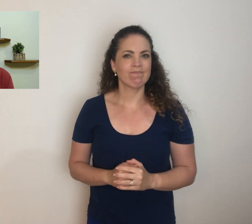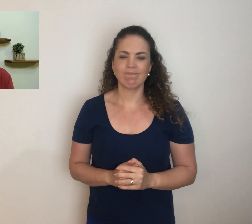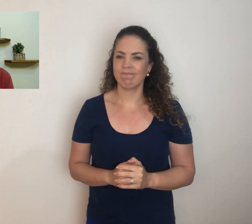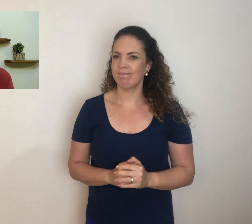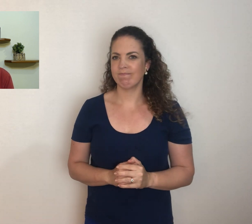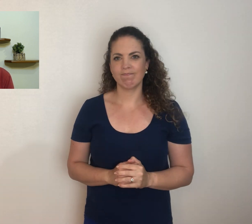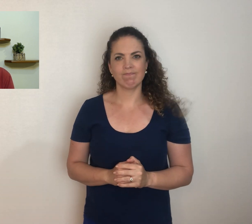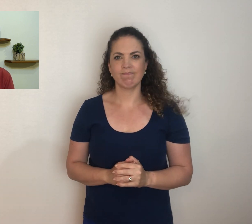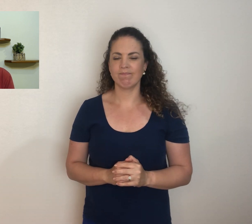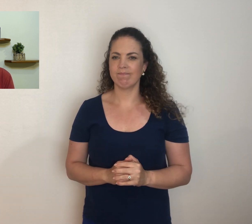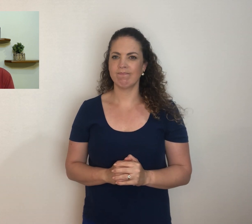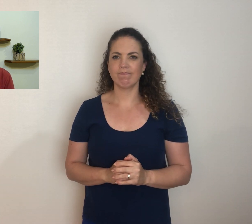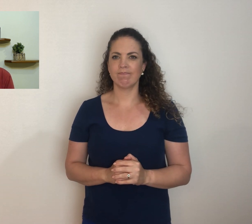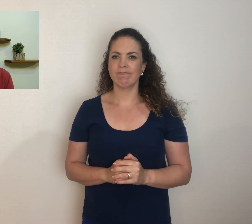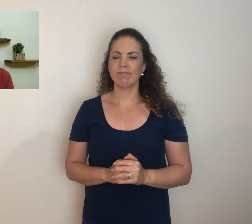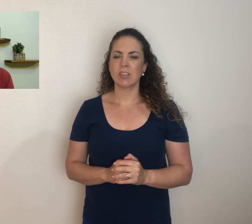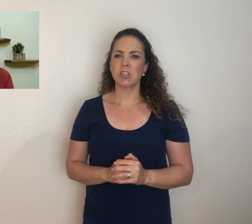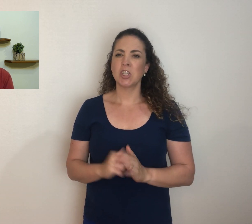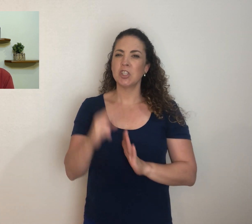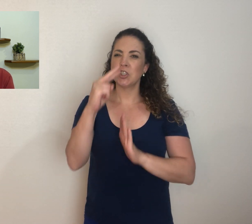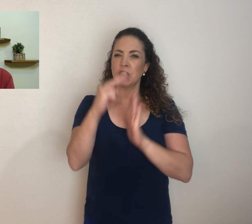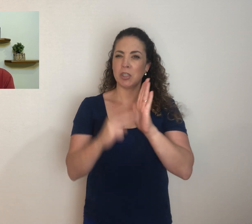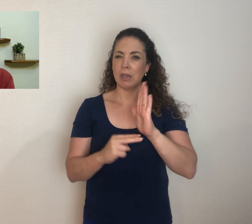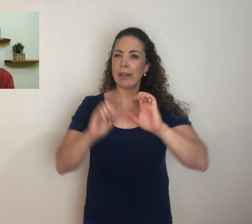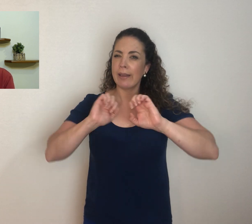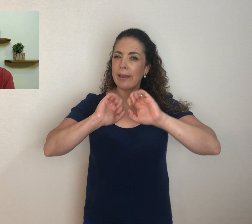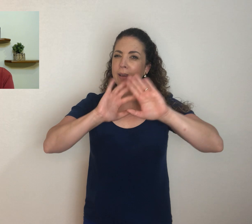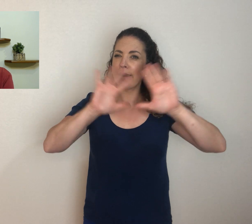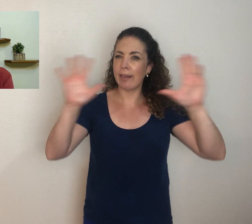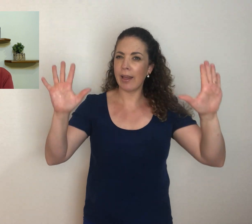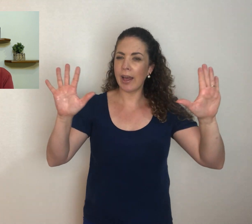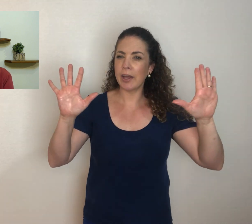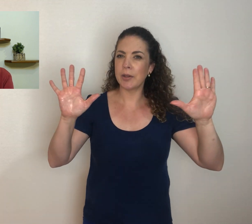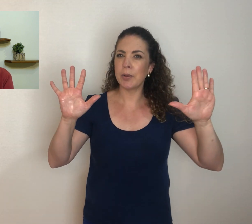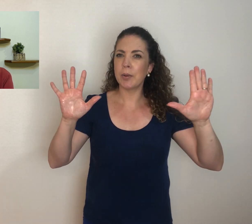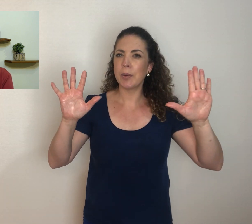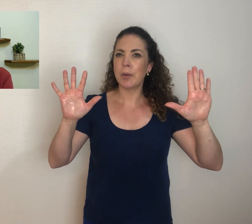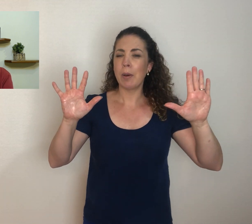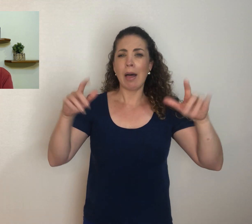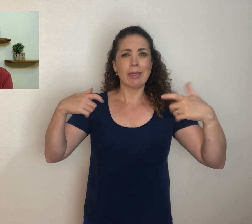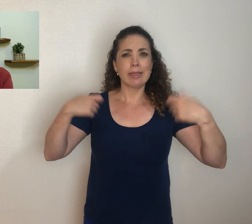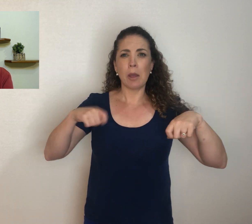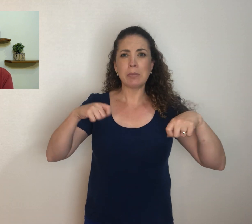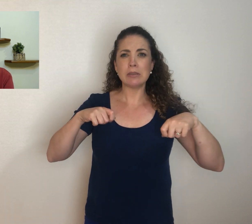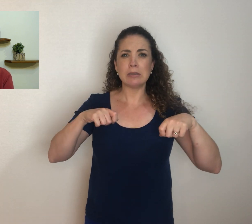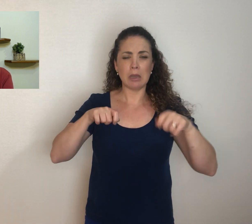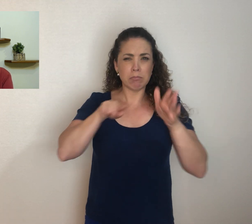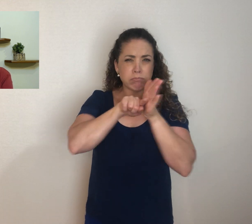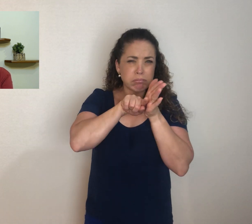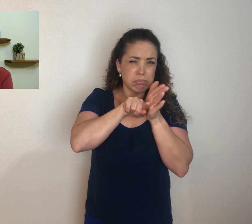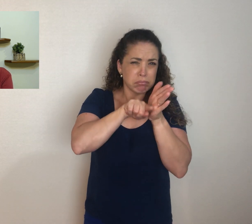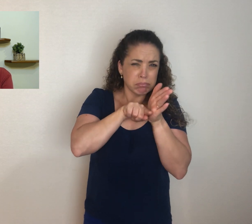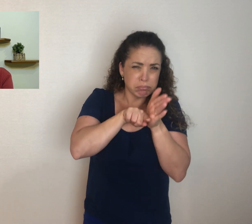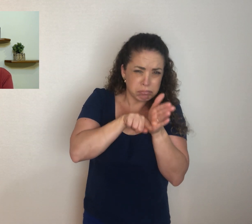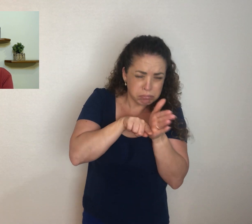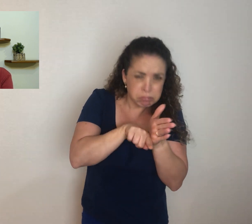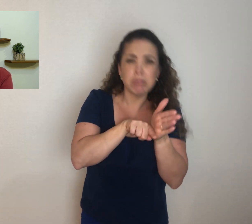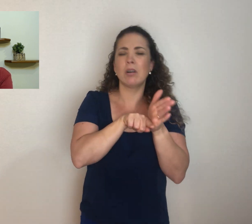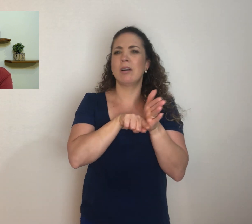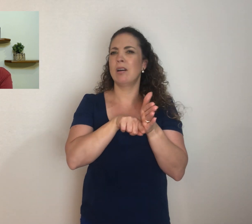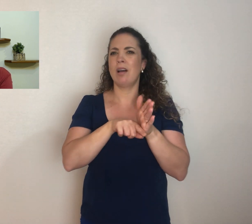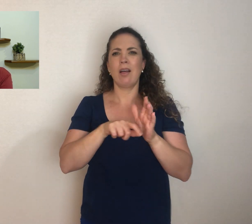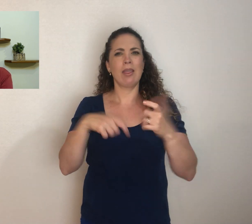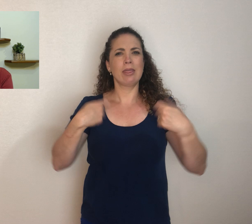correto. A gente vê aqui claramente, não é necessário fazer interpretações